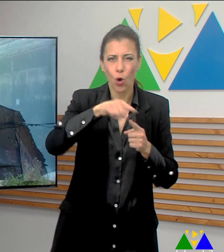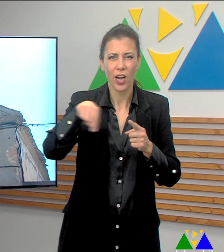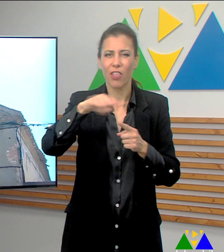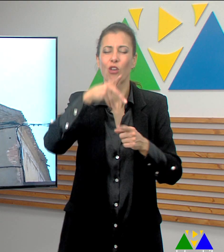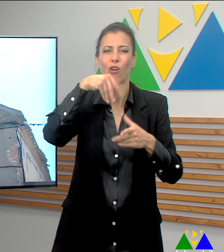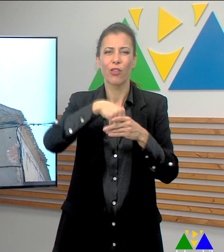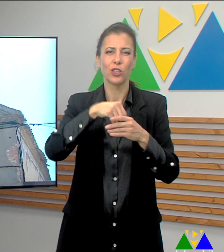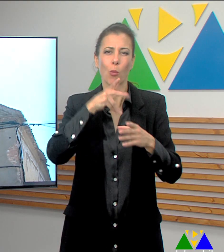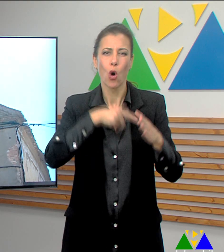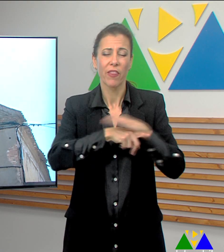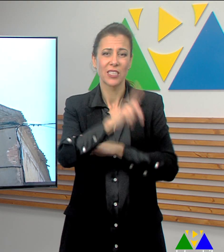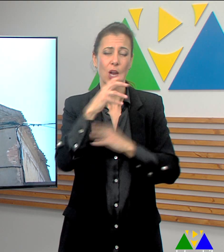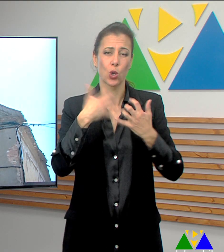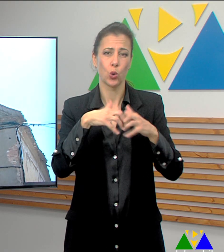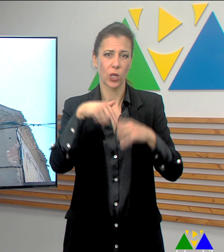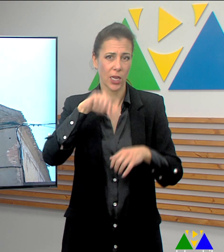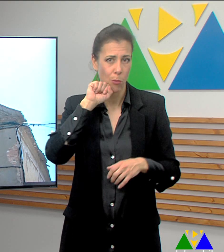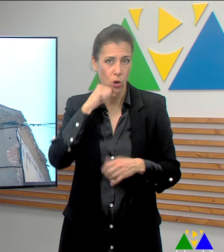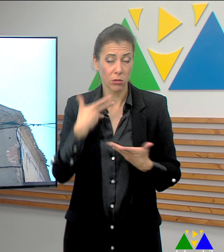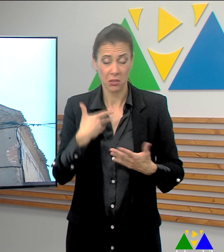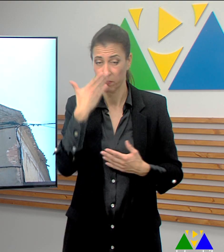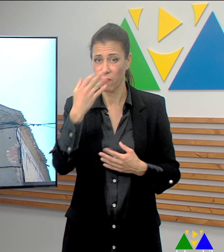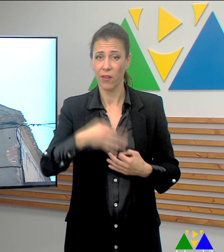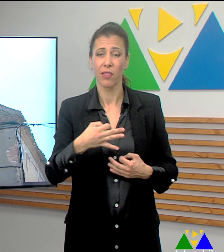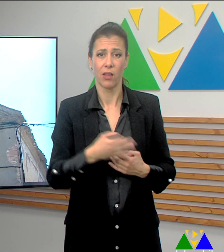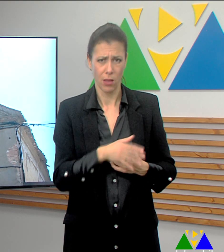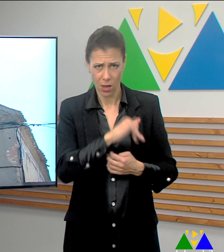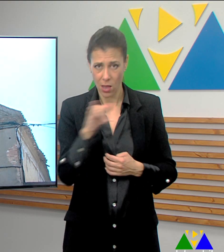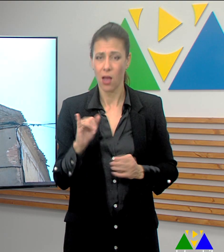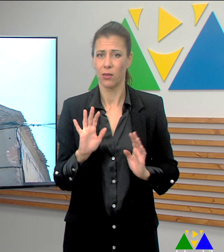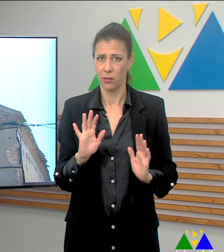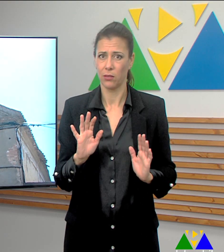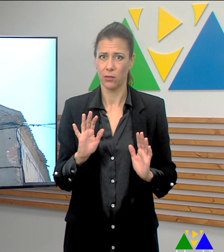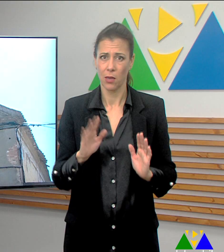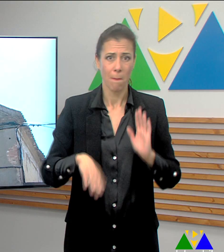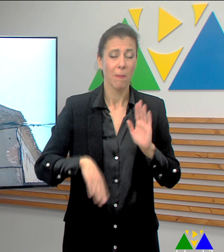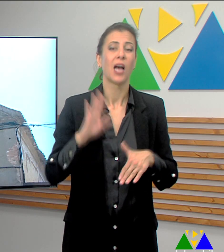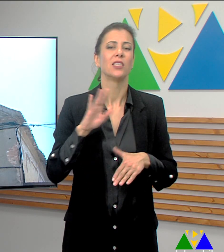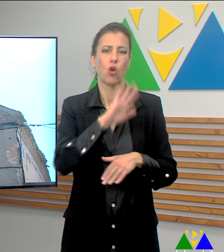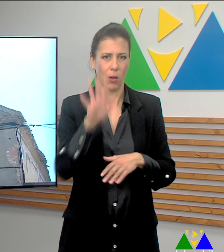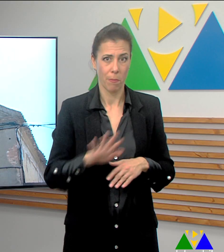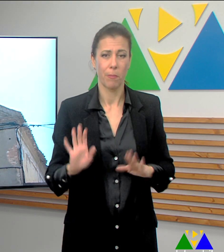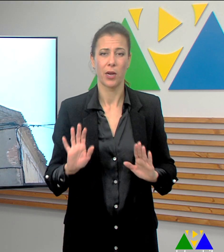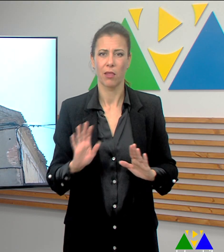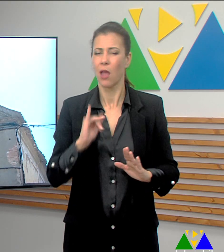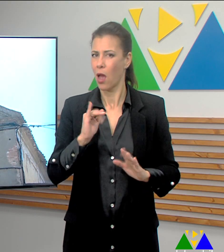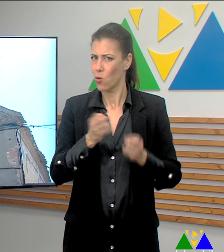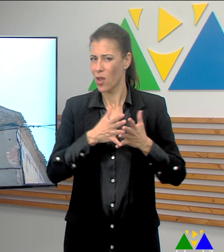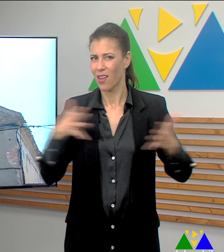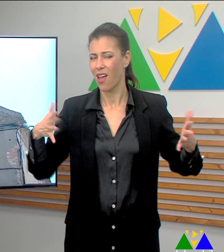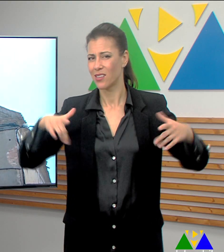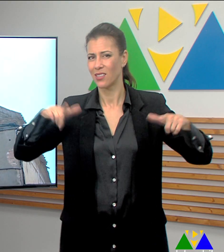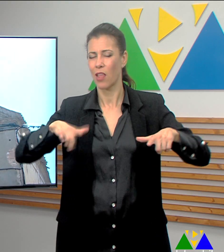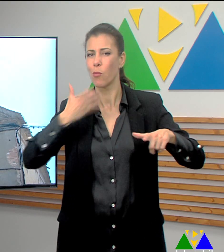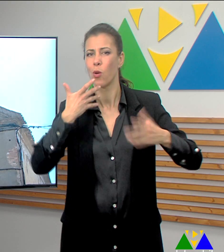recorrido sobre el desarrollo industrial de Motril. Es verdad que tenemos más de lo que parece. Tenemos una gran instalación como es